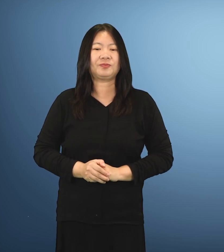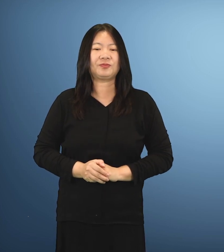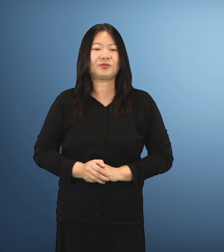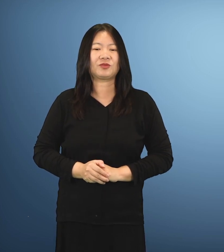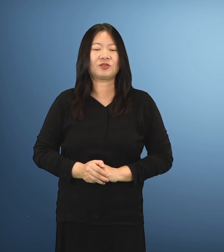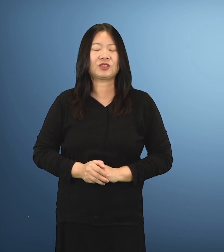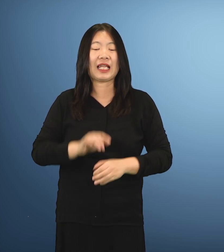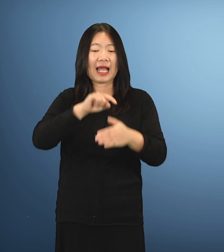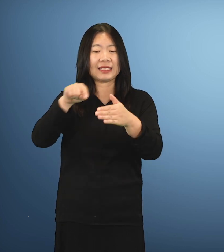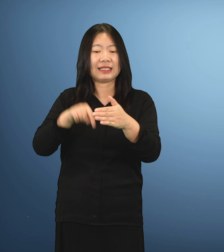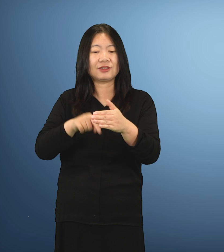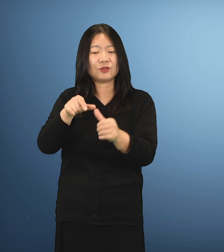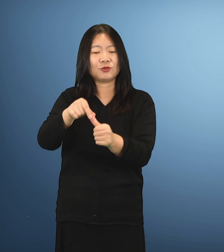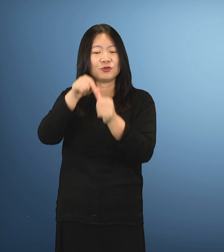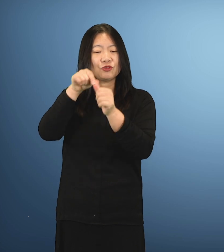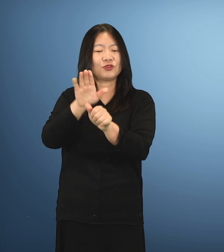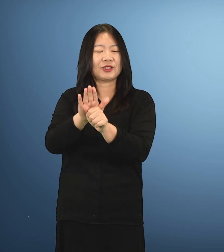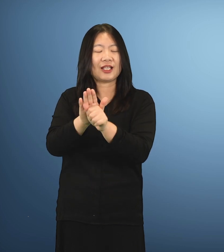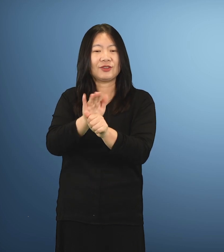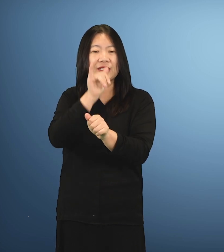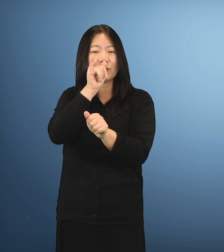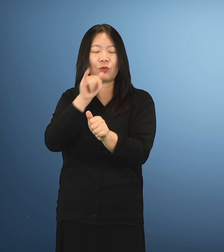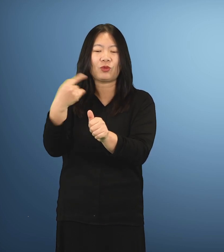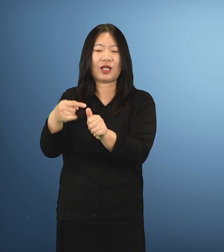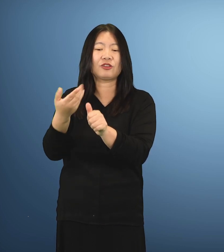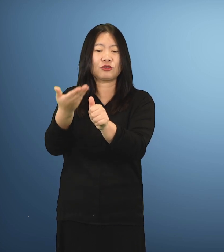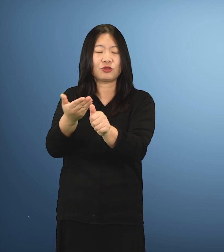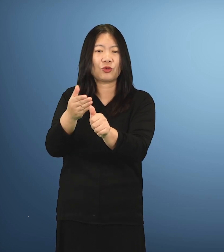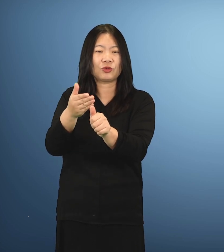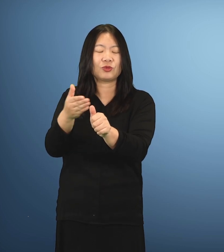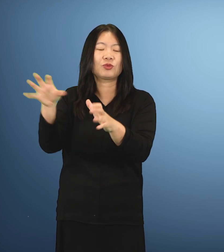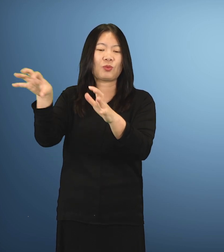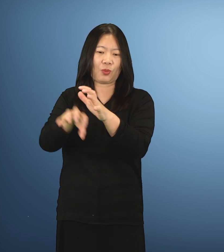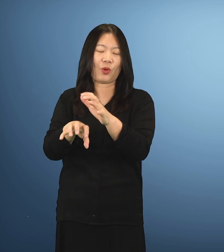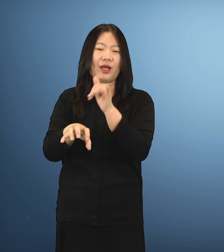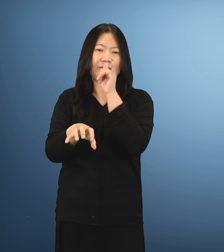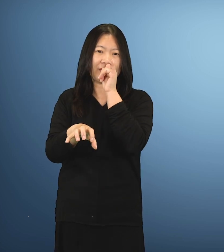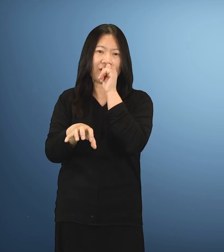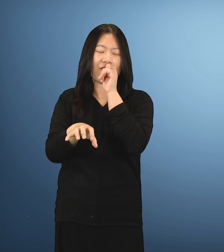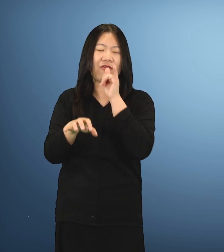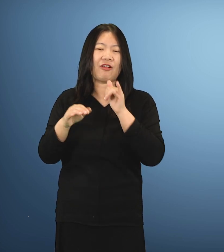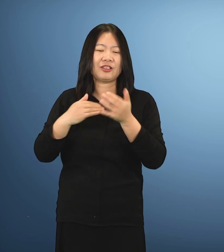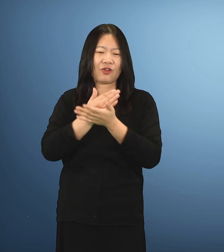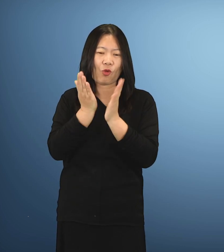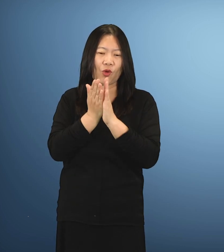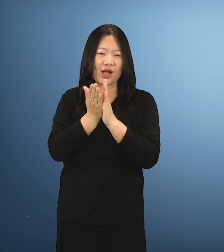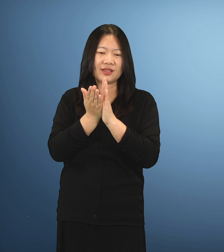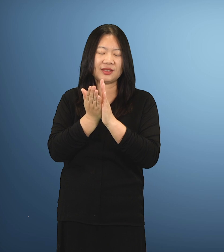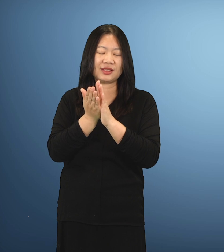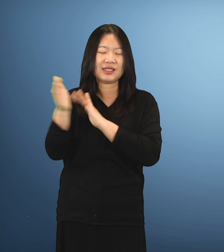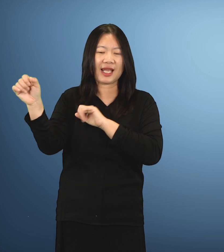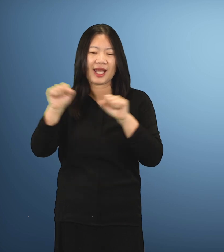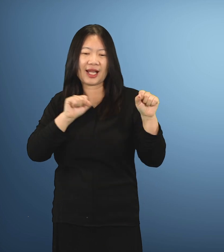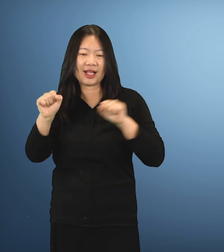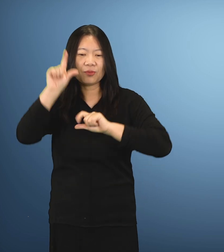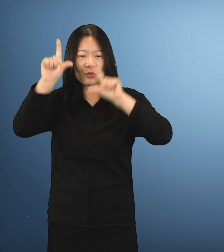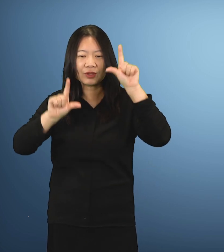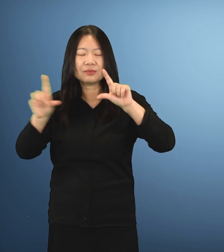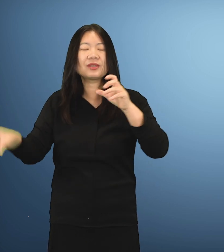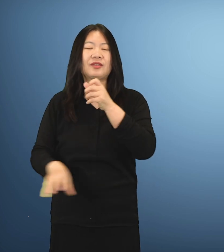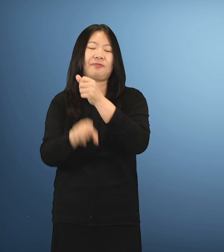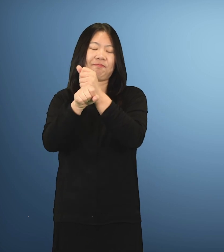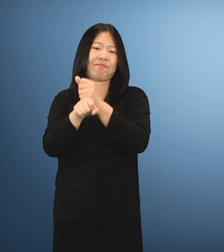여기에는 구제도 들어가고 가르침도 들어가고 다양한 역사가 녹아지는 거죠. 그 일을